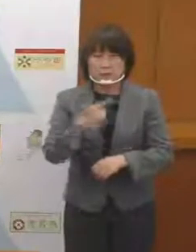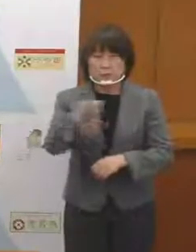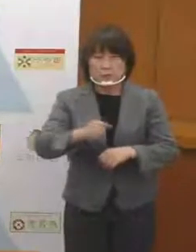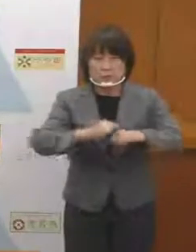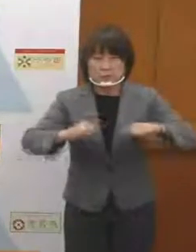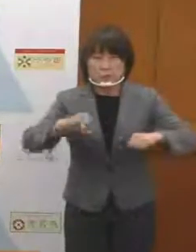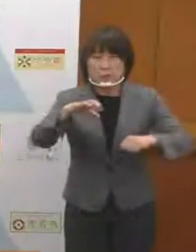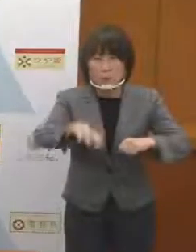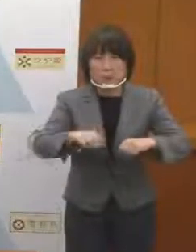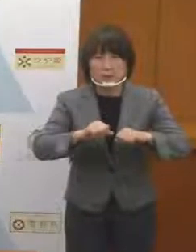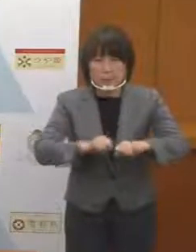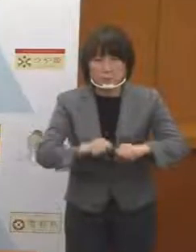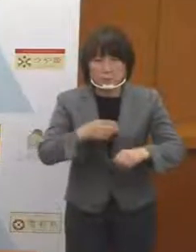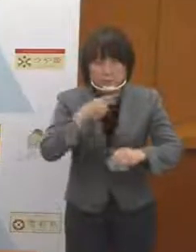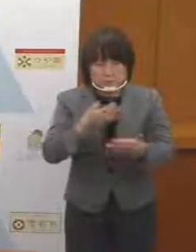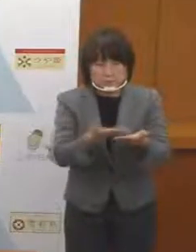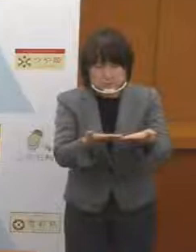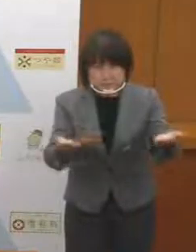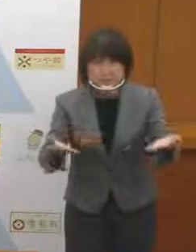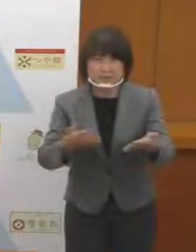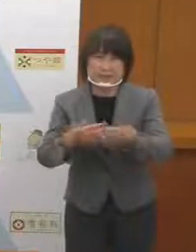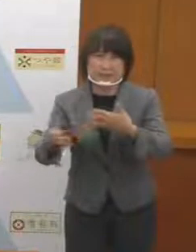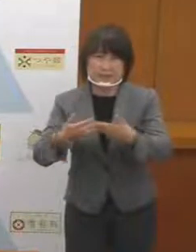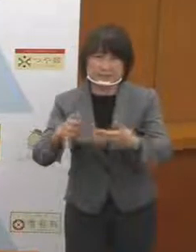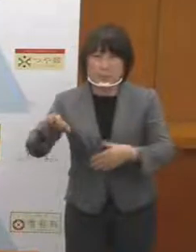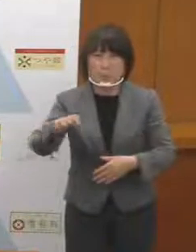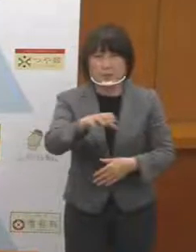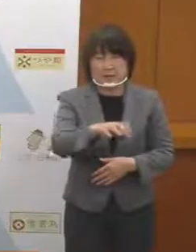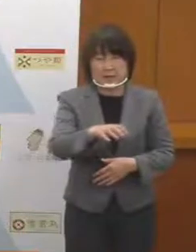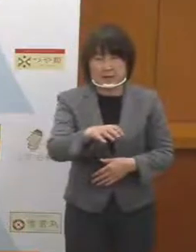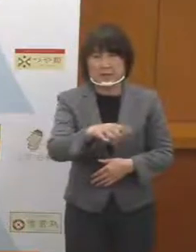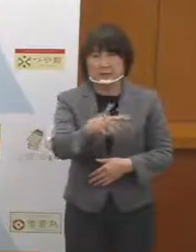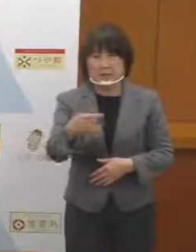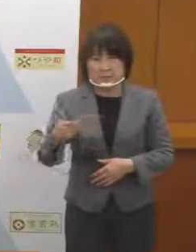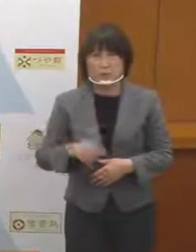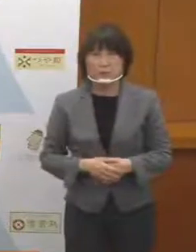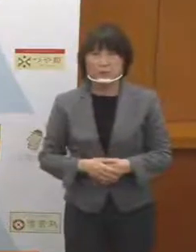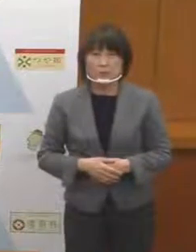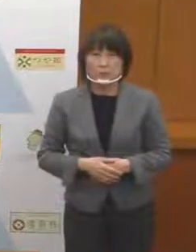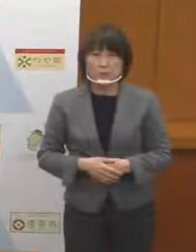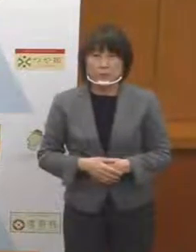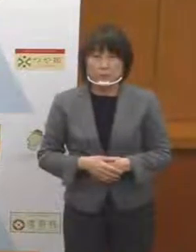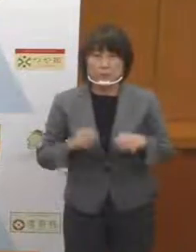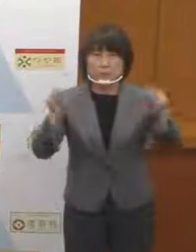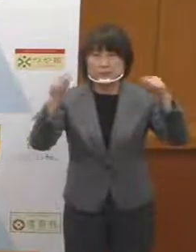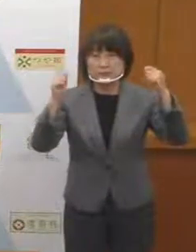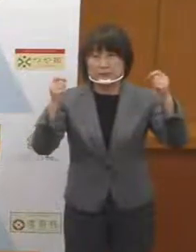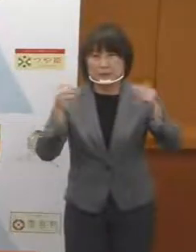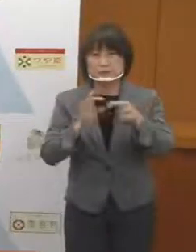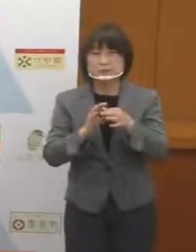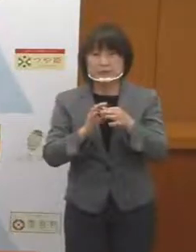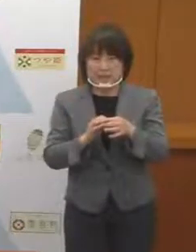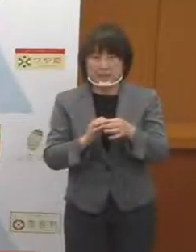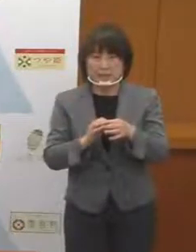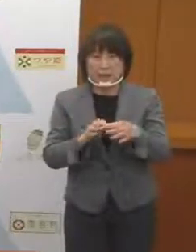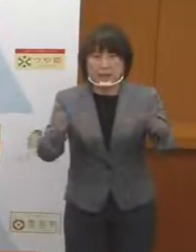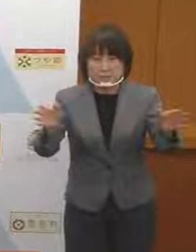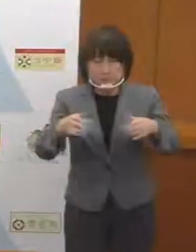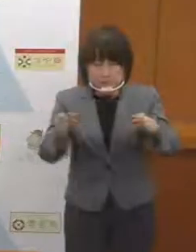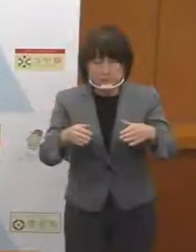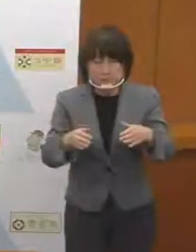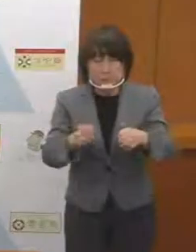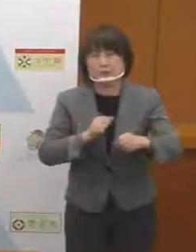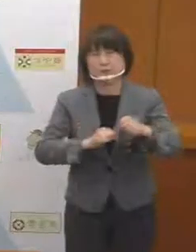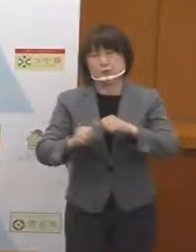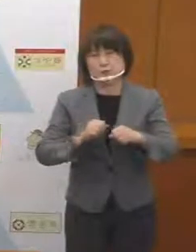されるご当地グルメや展示体験コーナーなどを内容とした歓迎フェスティバルはライラ以上をご来場